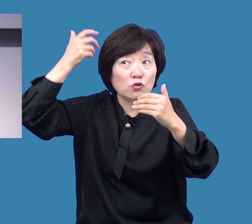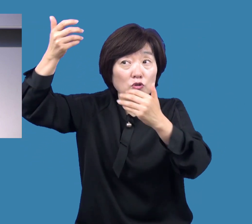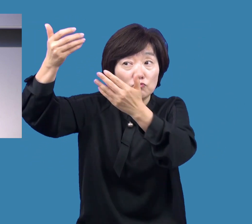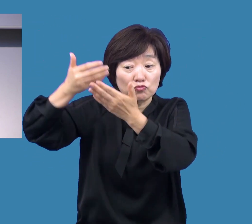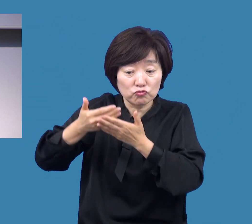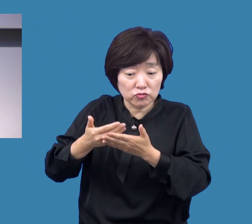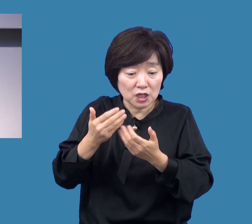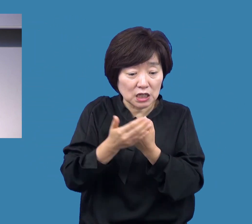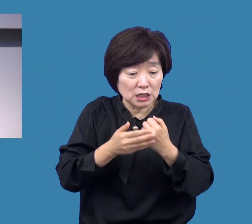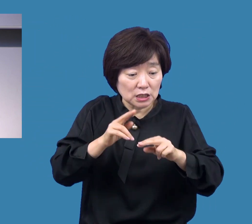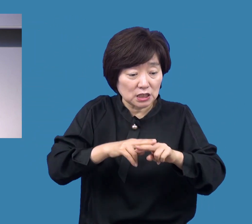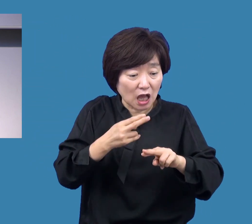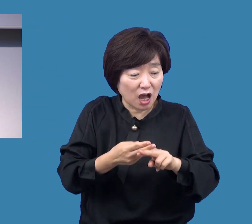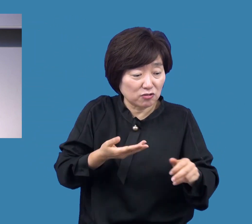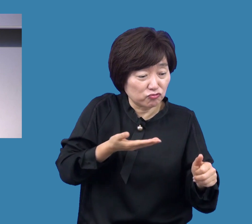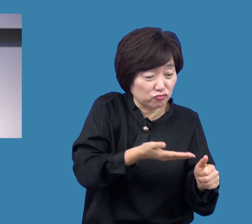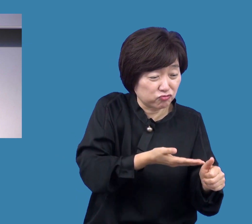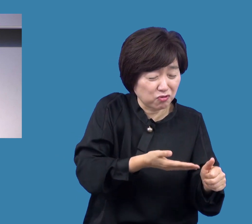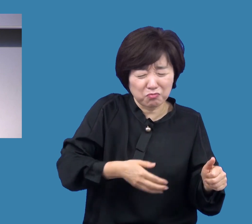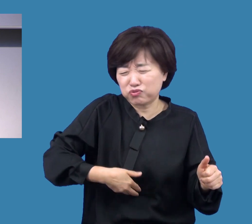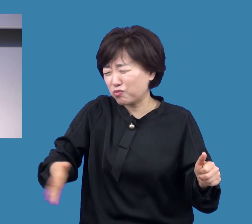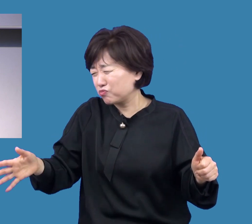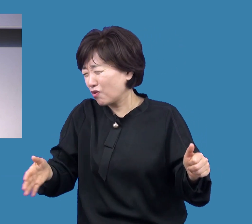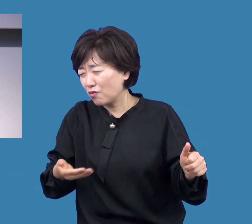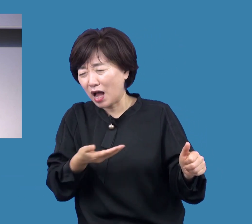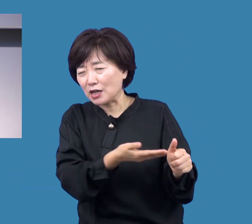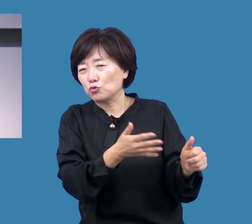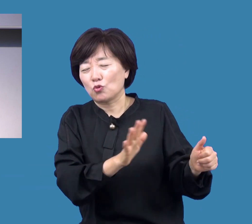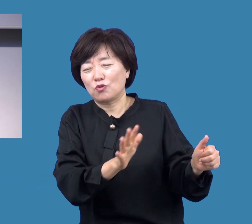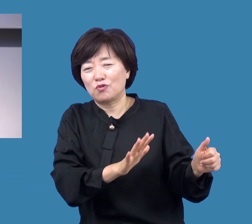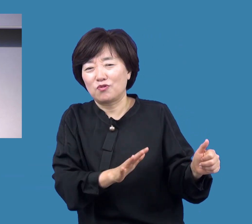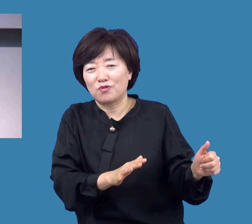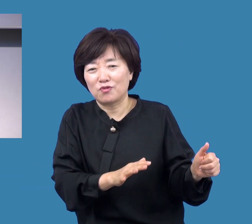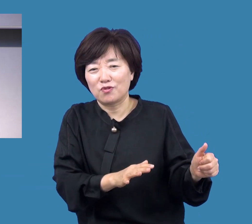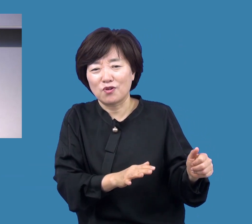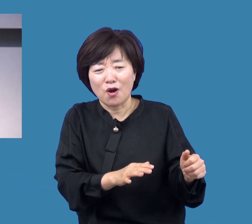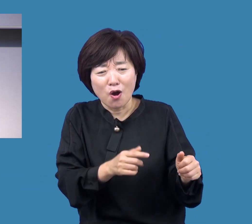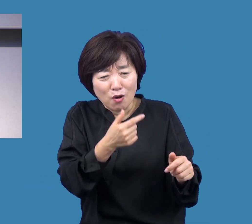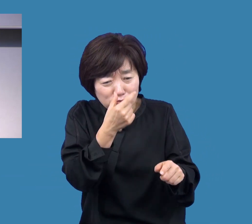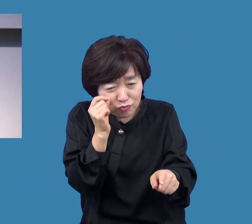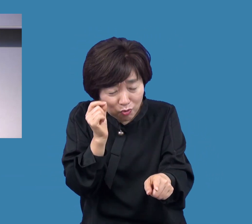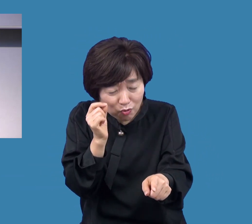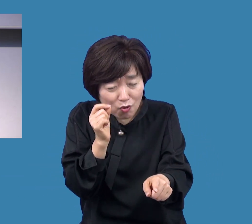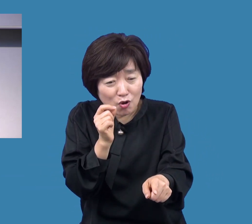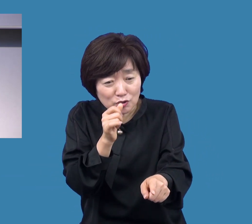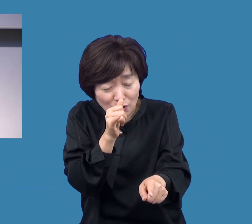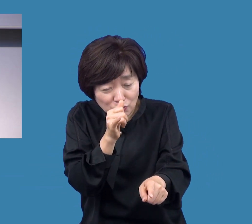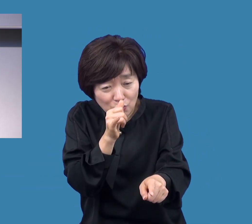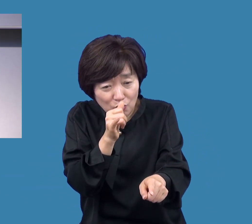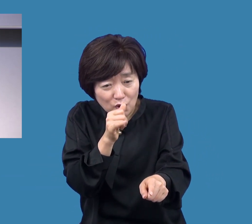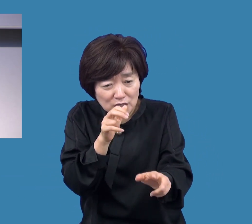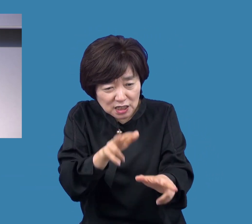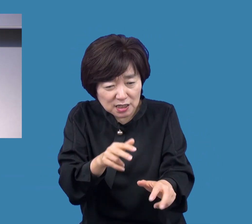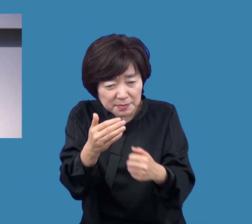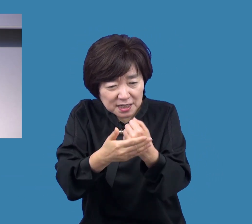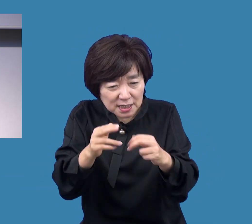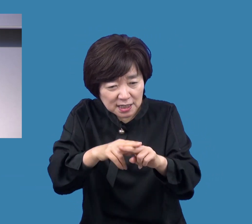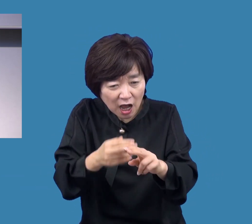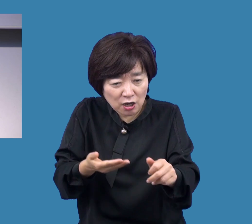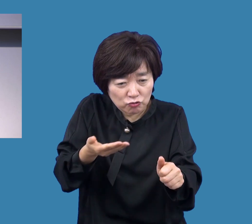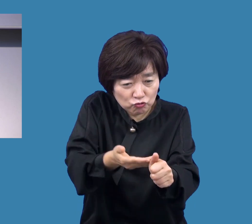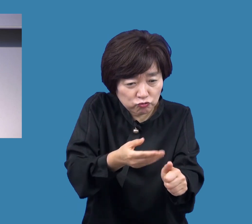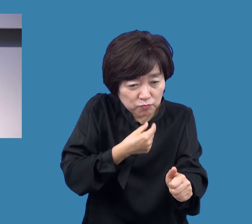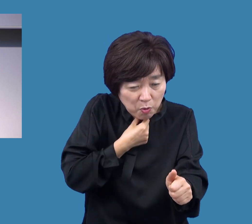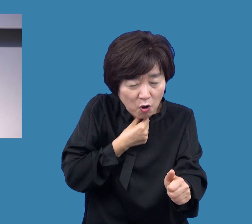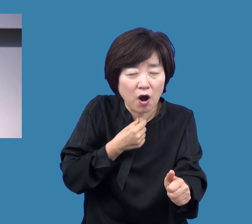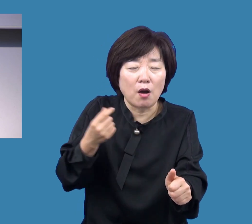판단하시기에 저 사람에게 이 은사는 필요 없어. 그러면 안 주시는 거고, 영적으로 좀 미숙하고 준비가 덜 돼 있어도 지금 저 사람이 이 은사가 있어야 돼. 그럼 그냥